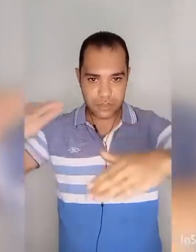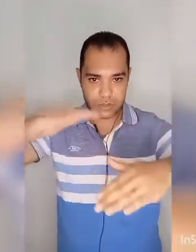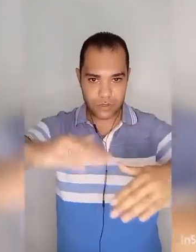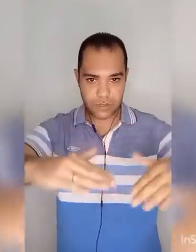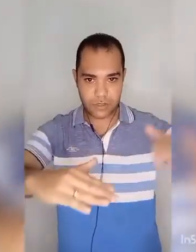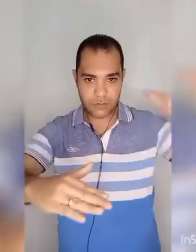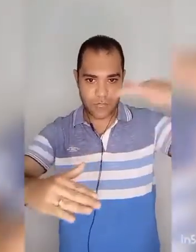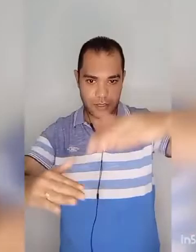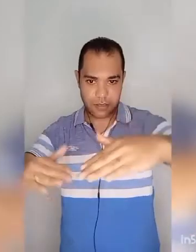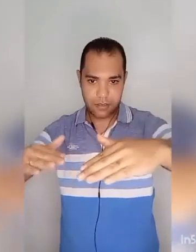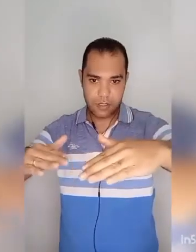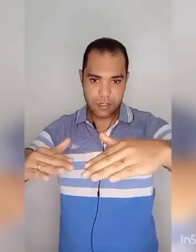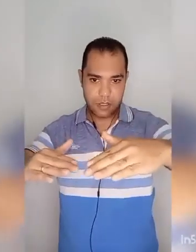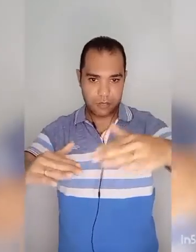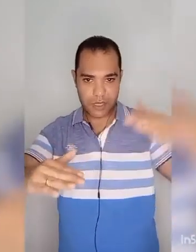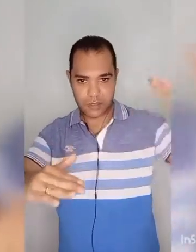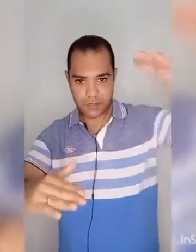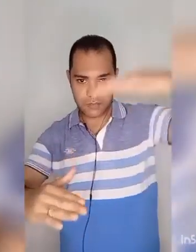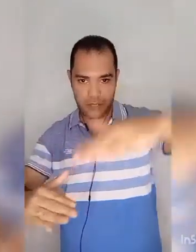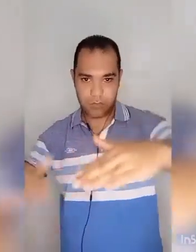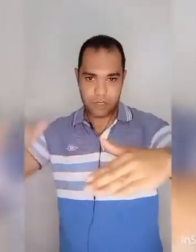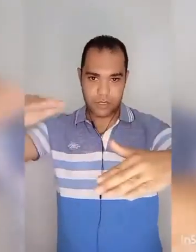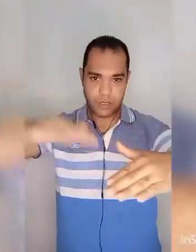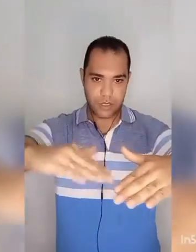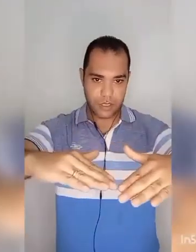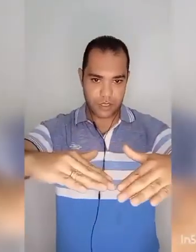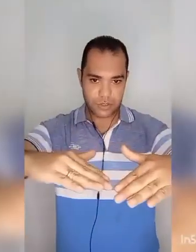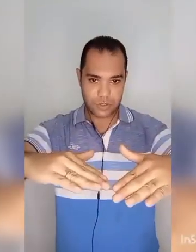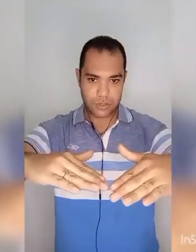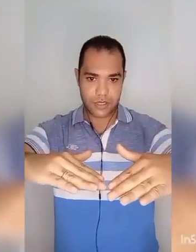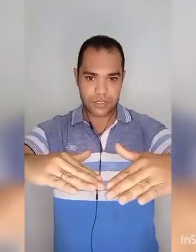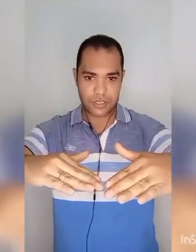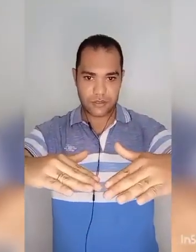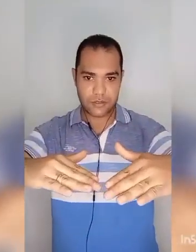اشارة البحر. البحر بنعمل كده اشارة علشان